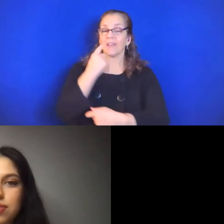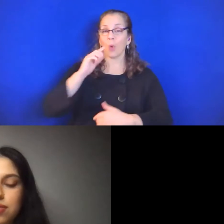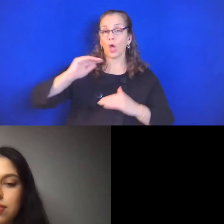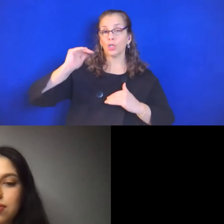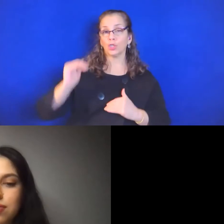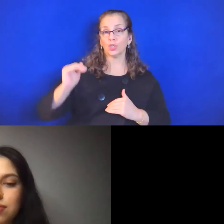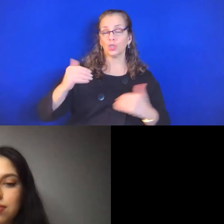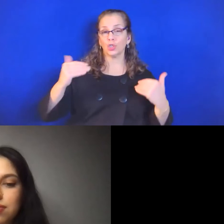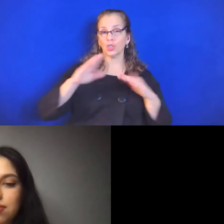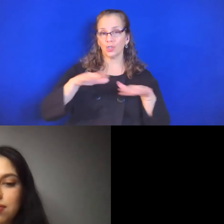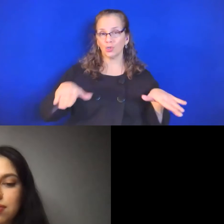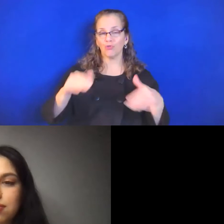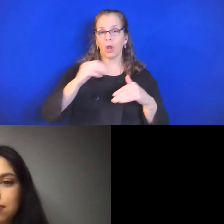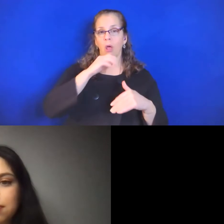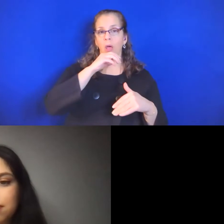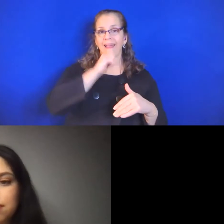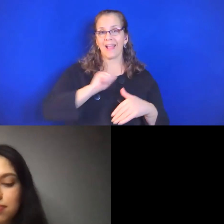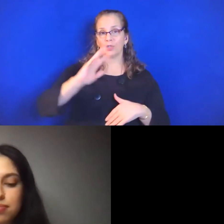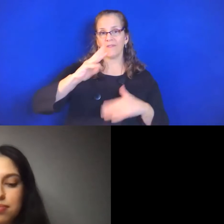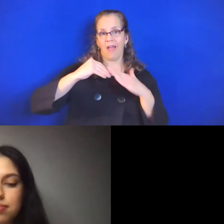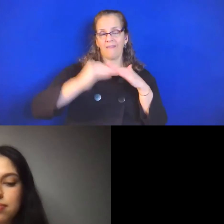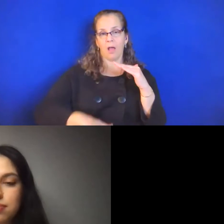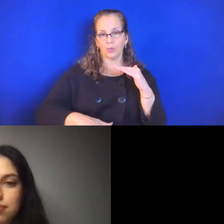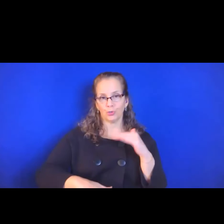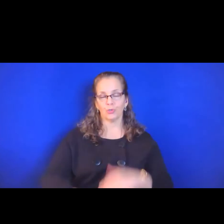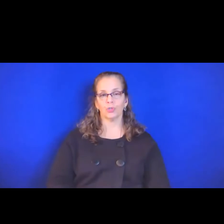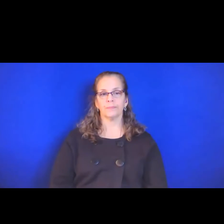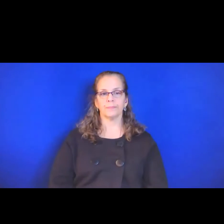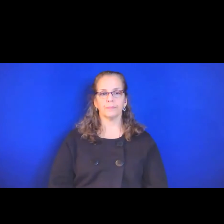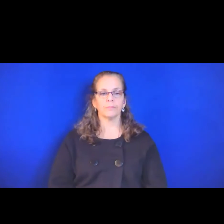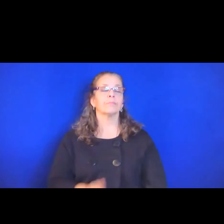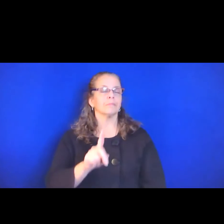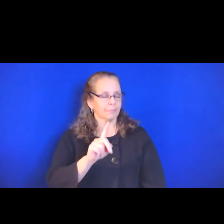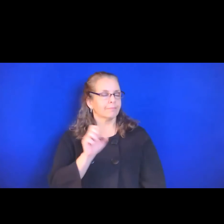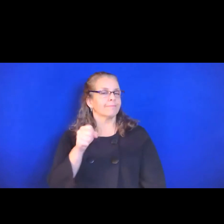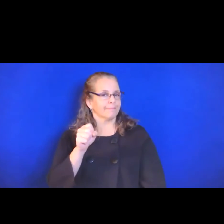I'm also following this. 五岁以下的儿童可不可以接种？